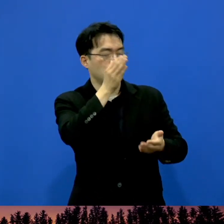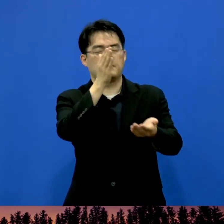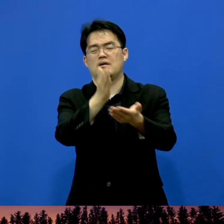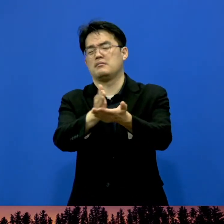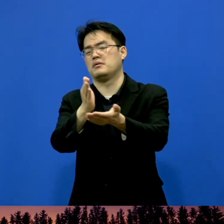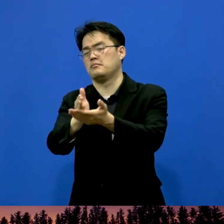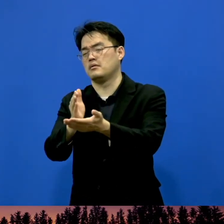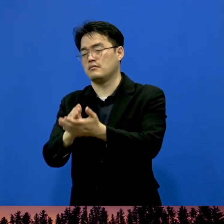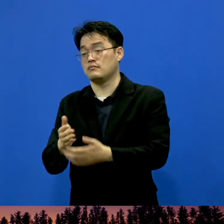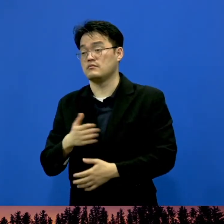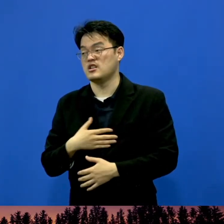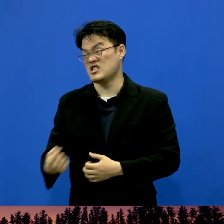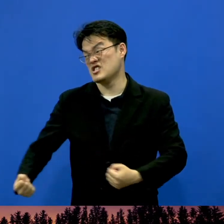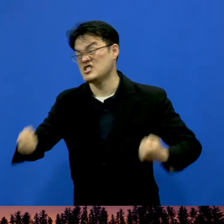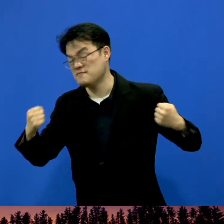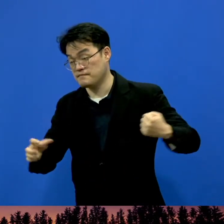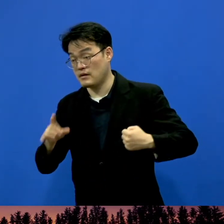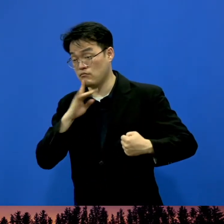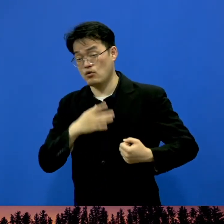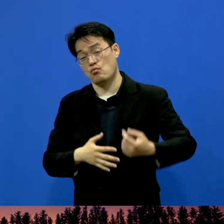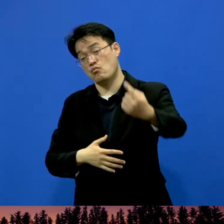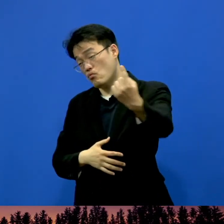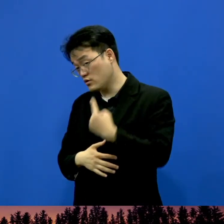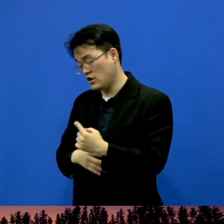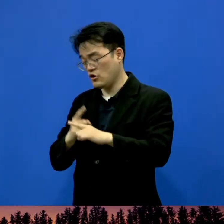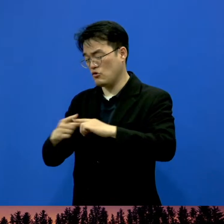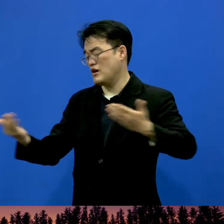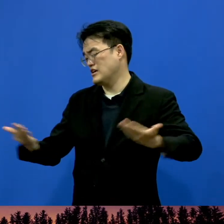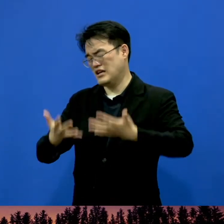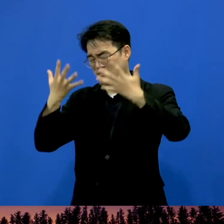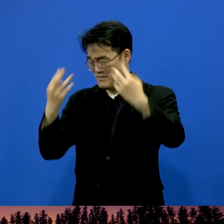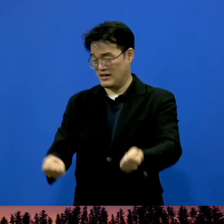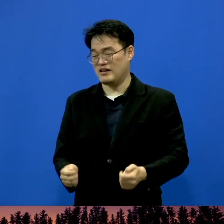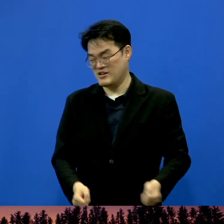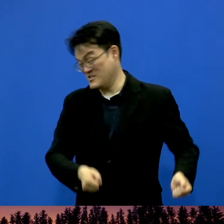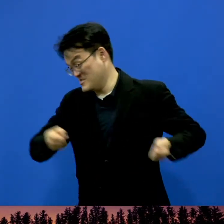나는 있는 게 힘밖에 없다. 오세요. 교회 할 일이 많아요.